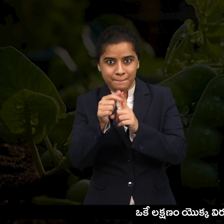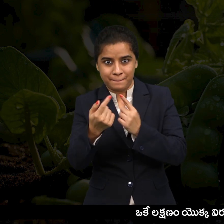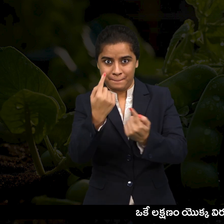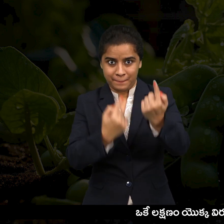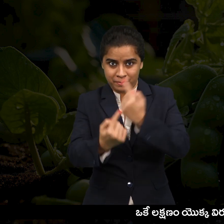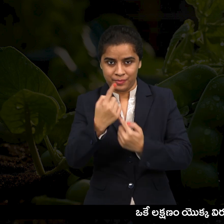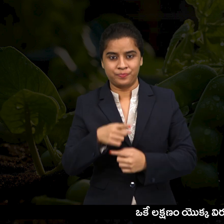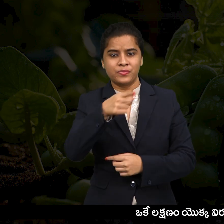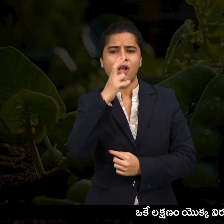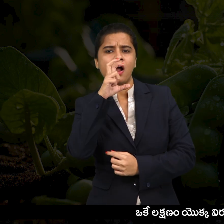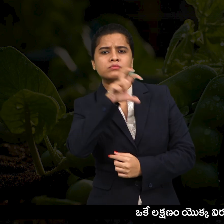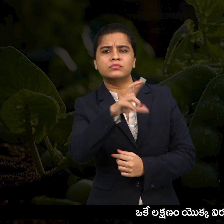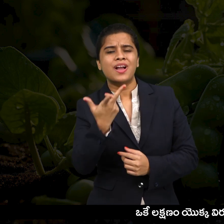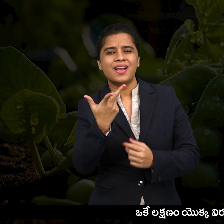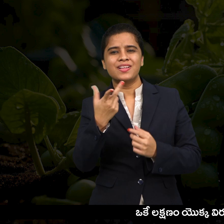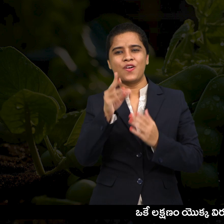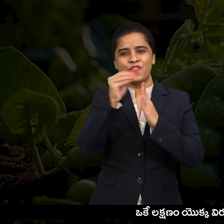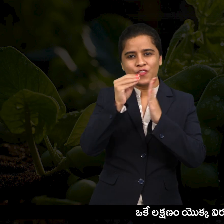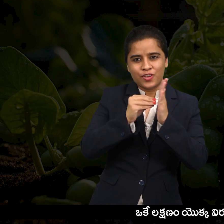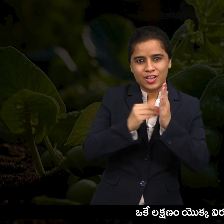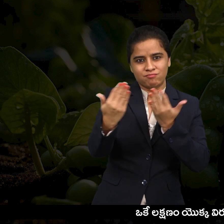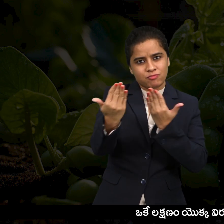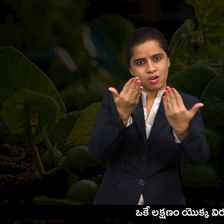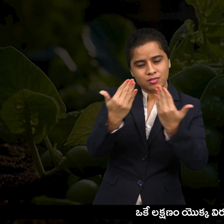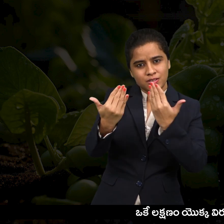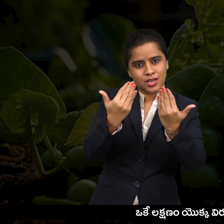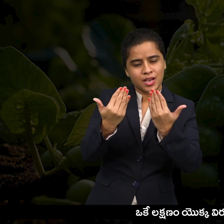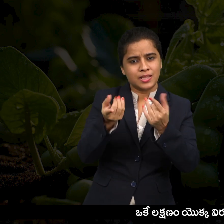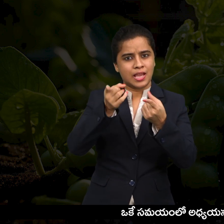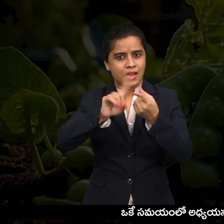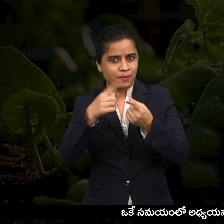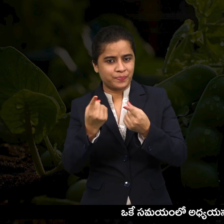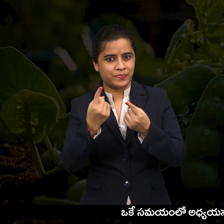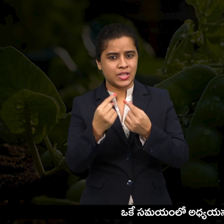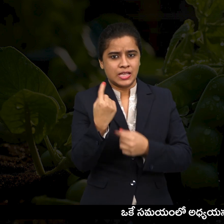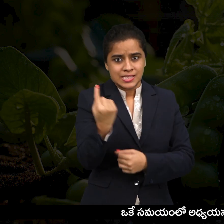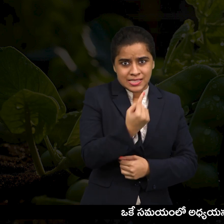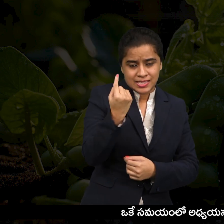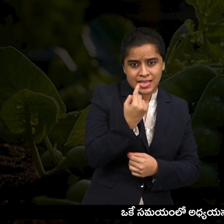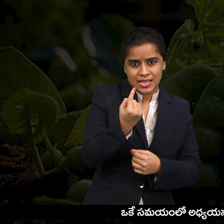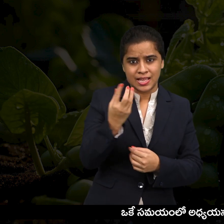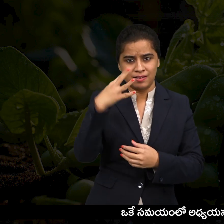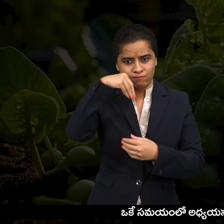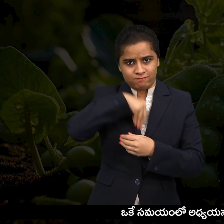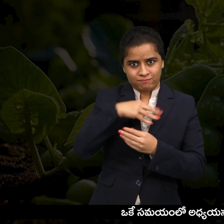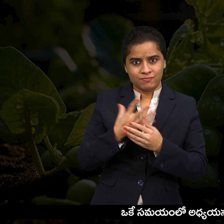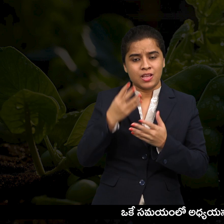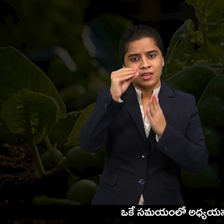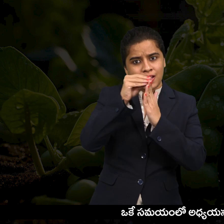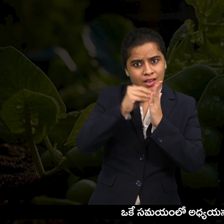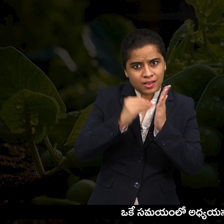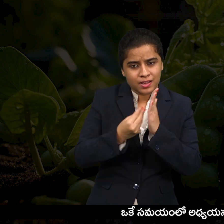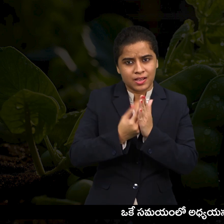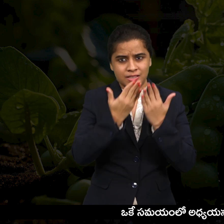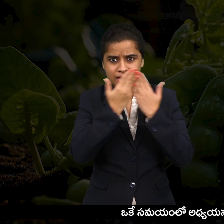ఒకే లక్షణం యొక్క విరుద్ధమైన రూపాల ఆనువంశికతను ఒకే సమయంలో అధ్యయనం చేయవచ్చని